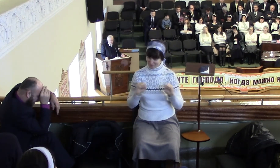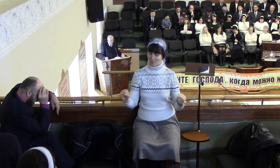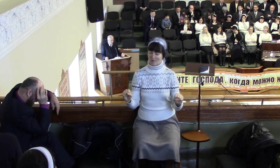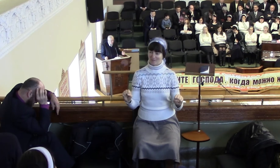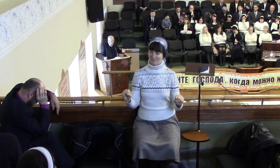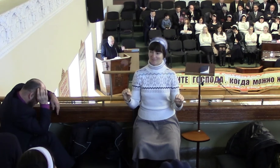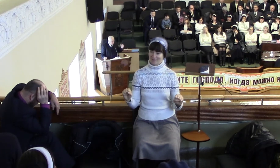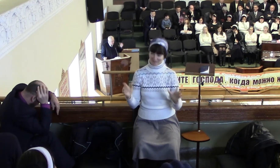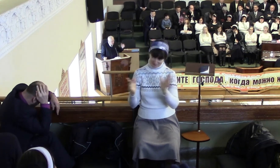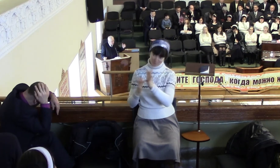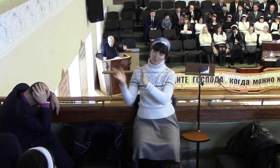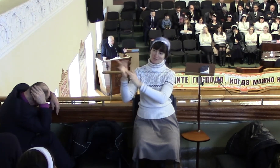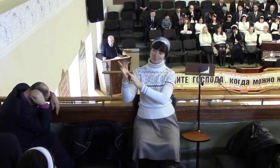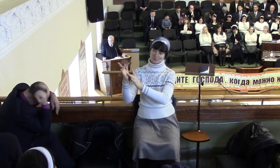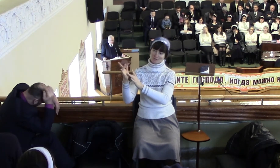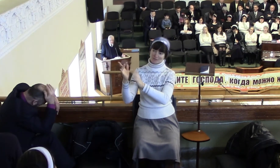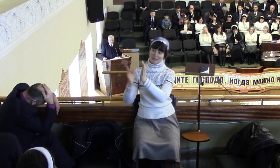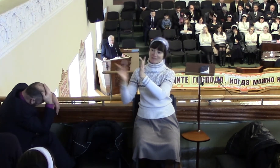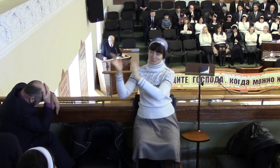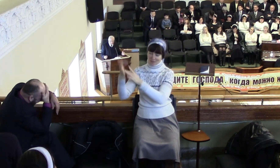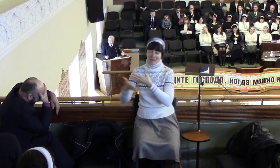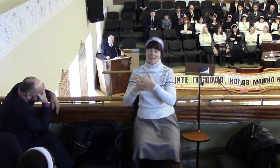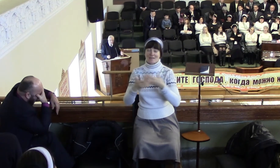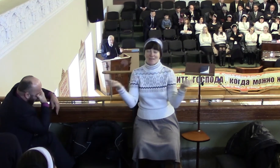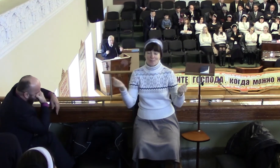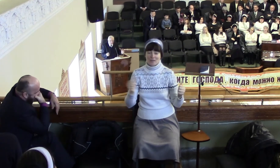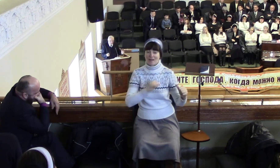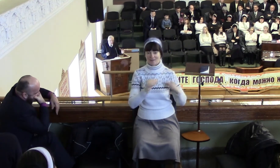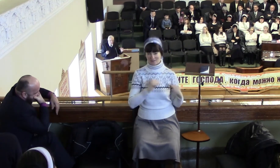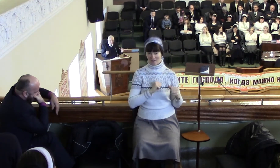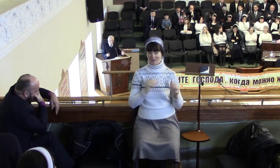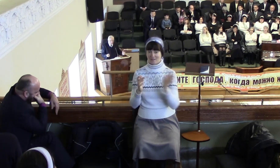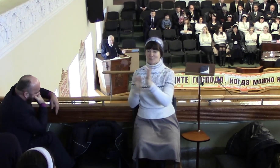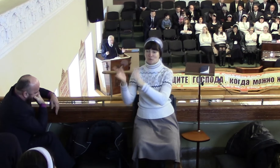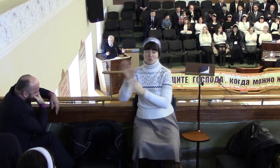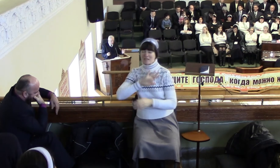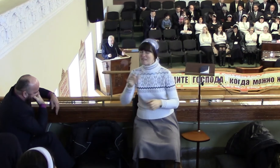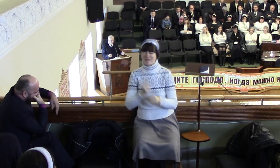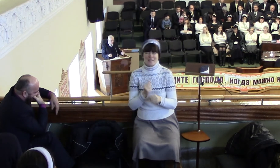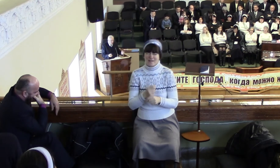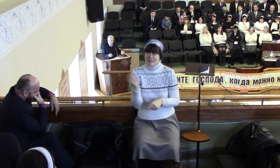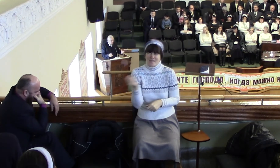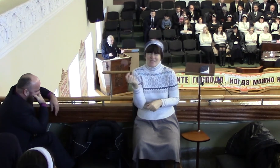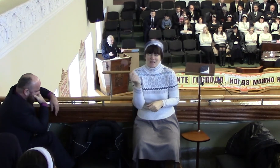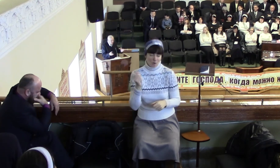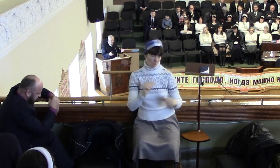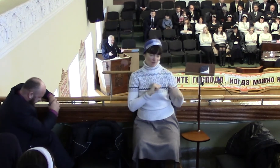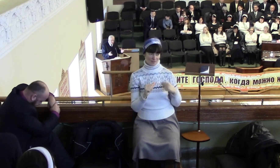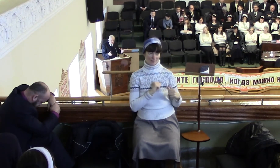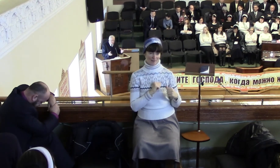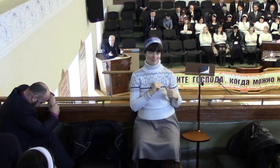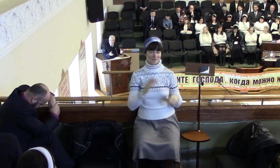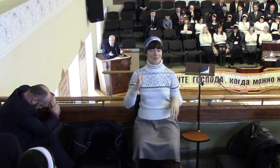греха, потому что на нем не было греха, потому что он не сделал никакого греха, потому что он